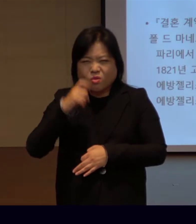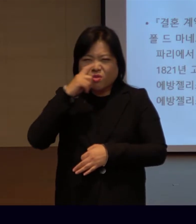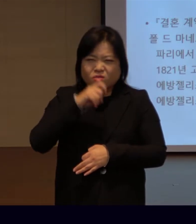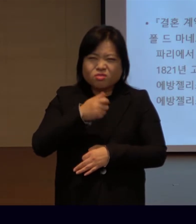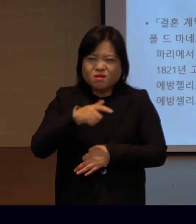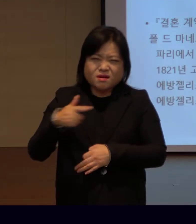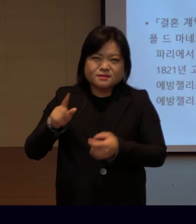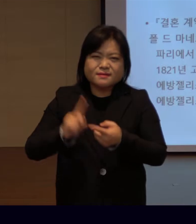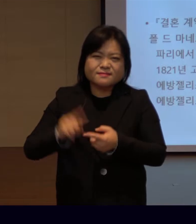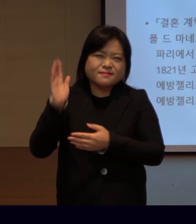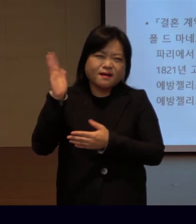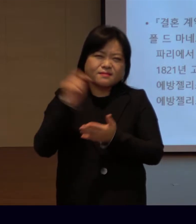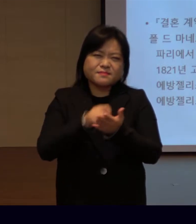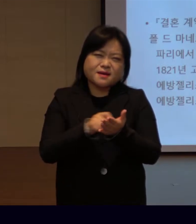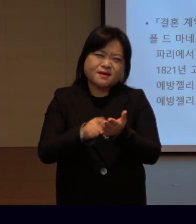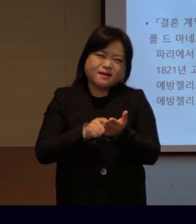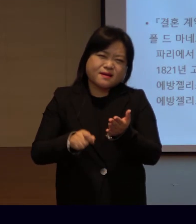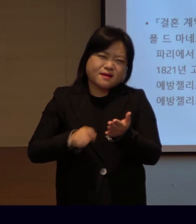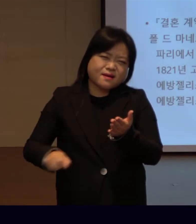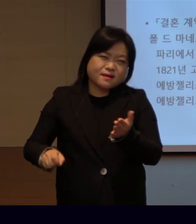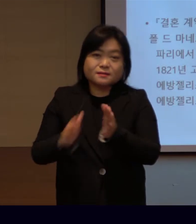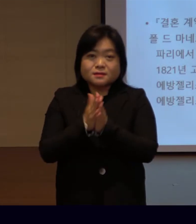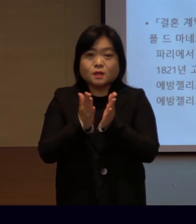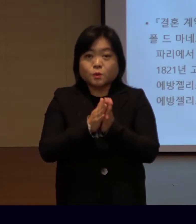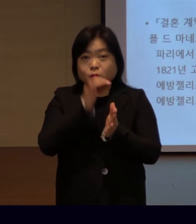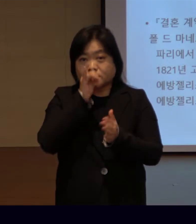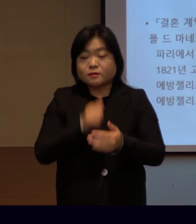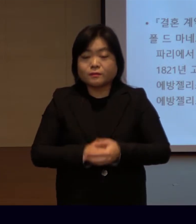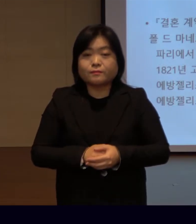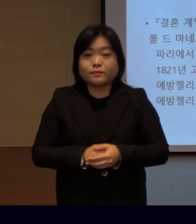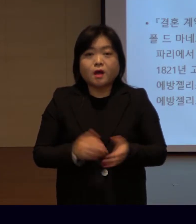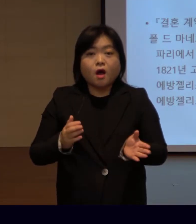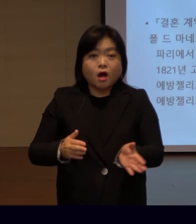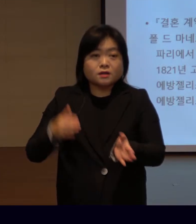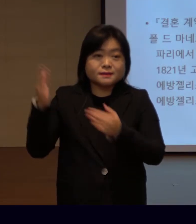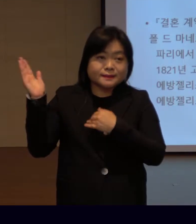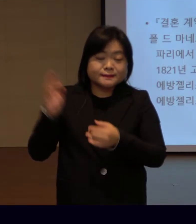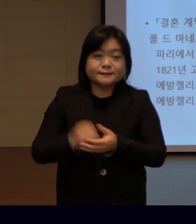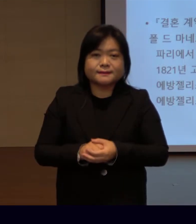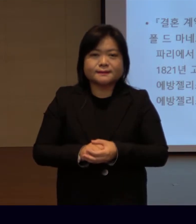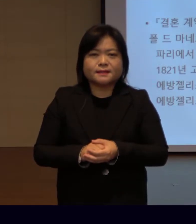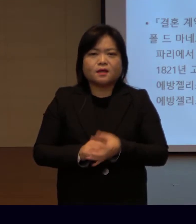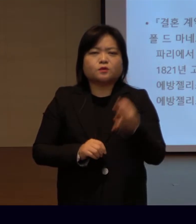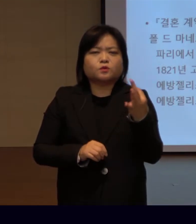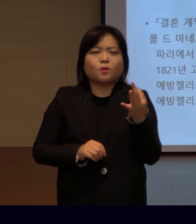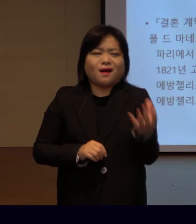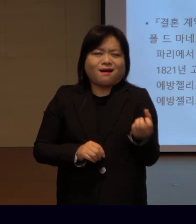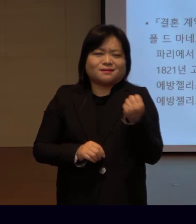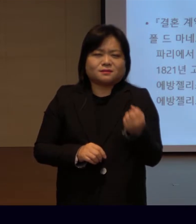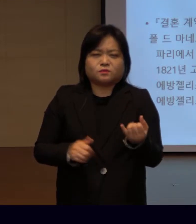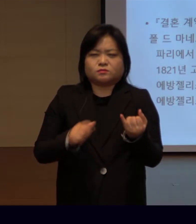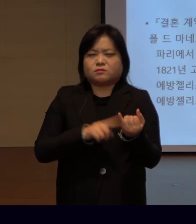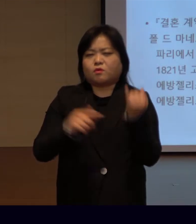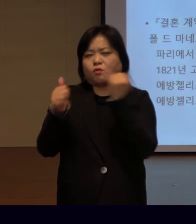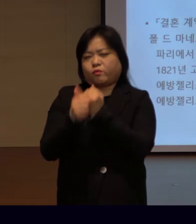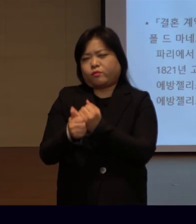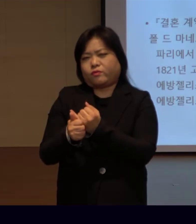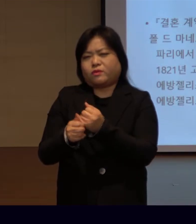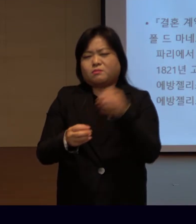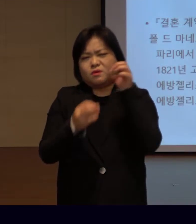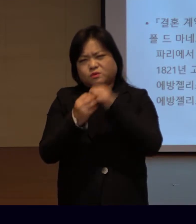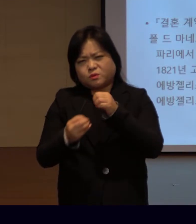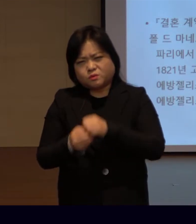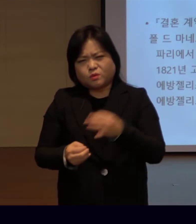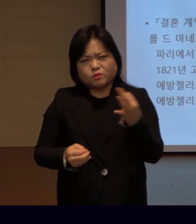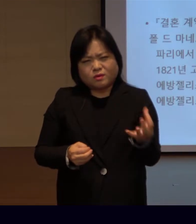없는 얘기들을 막 써놓은 그런 얘기가 있습니다만 어쨌든 지참금은 전통이었습니다. 계속